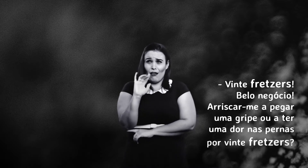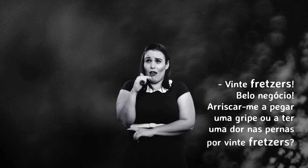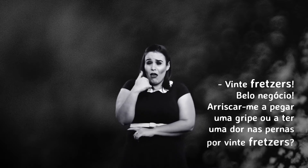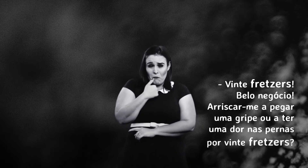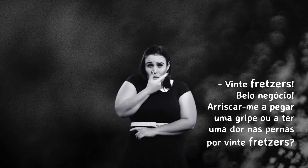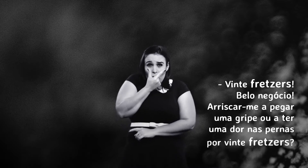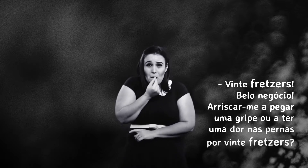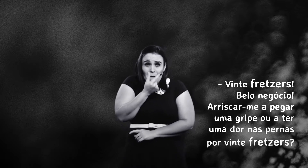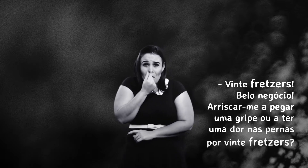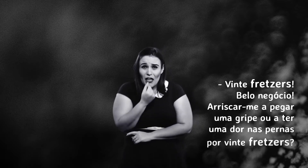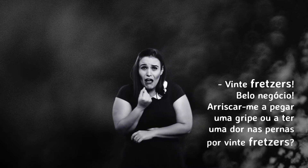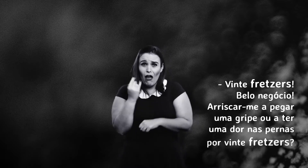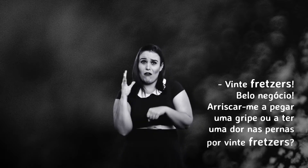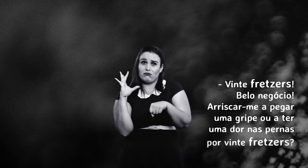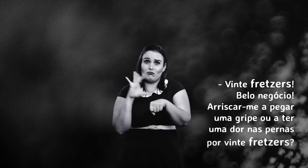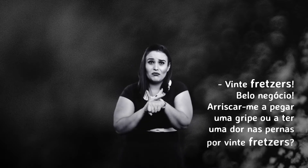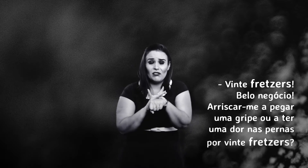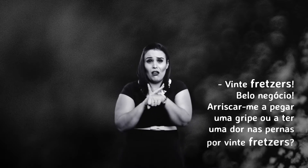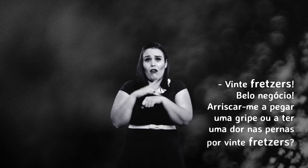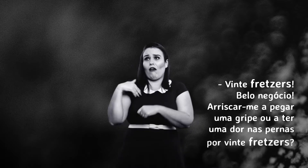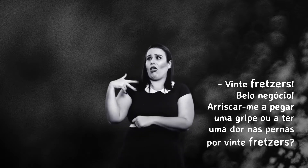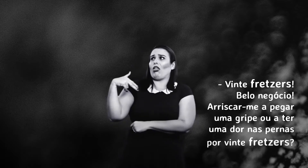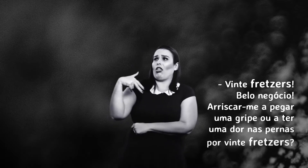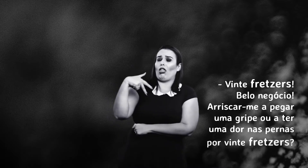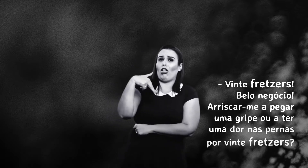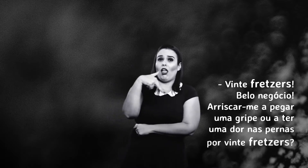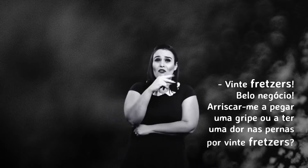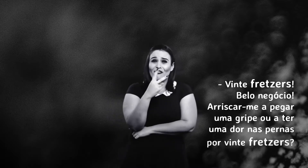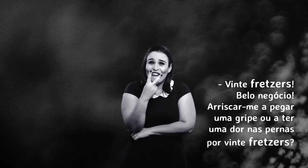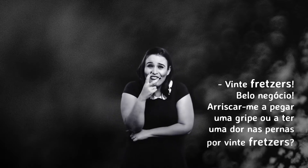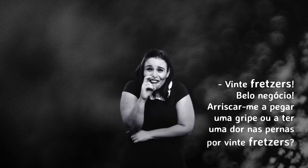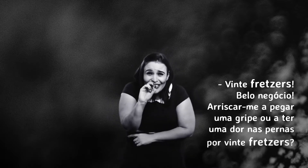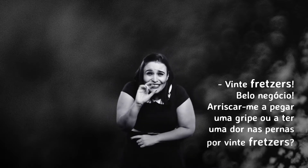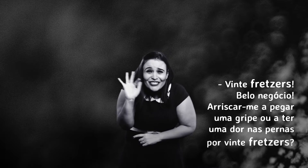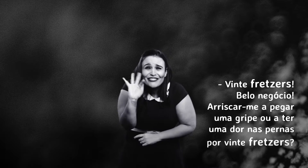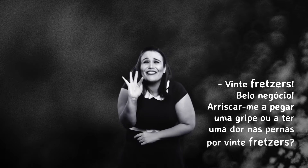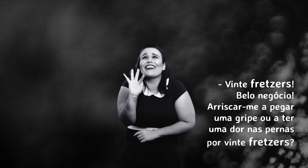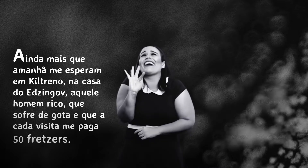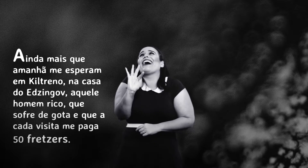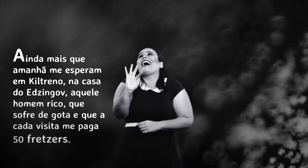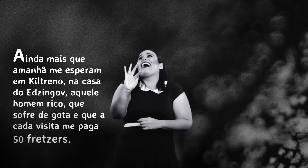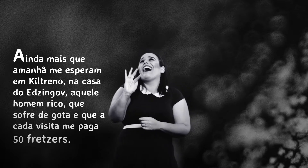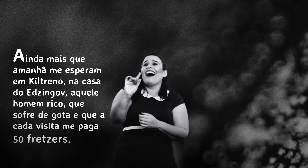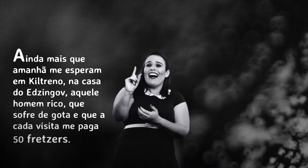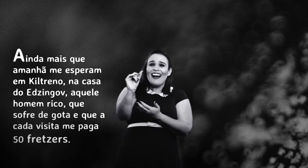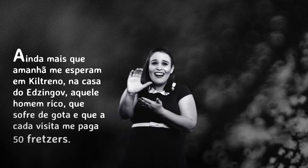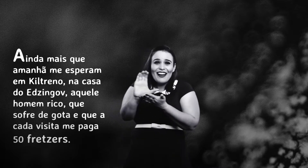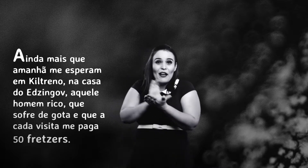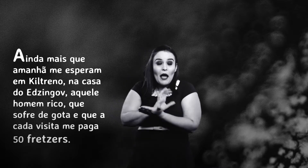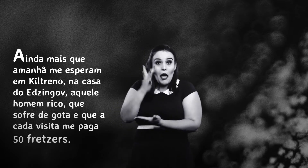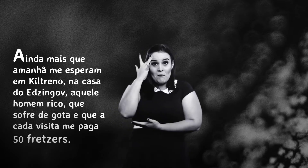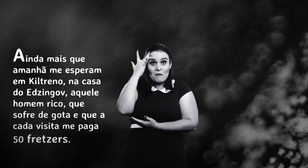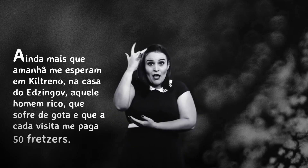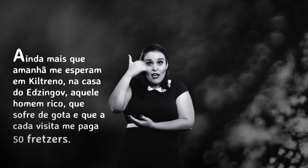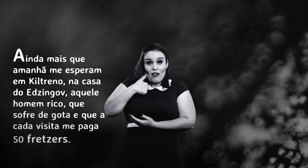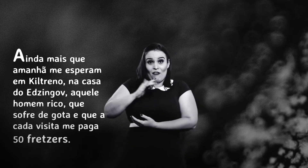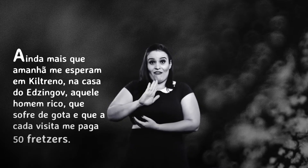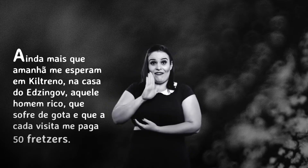pegar uma gripe ou a ter uma dor nas pernas por 20 fretzers. Ainda mais que amanhã me esperam em Kiltreno,